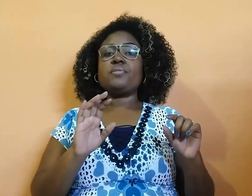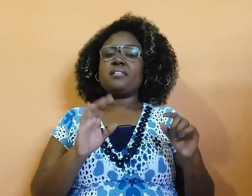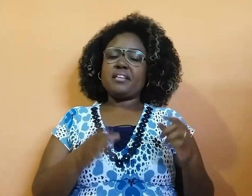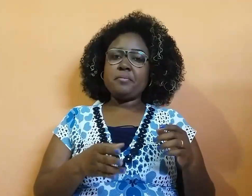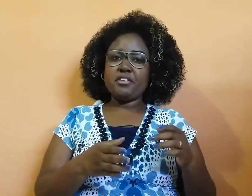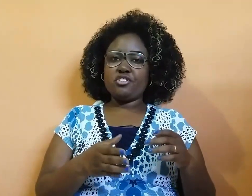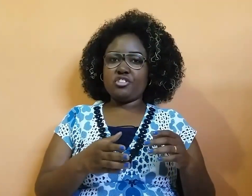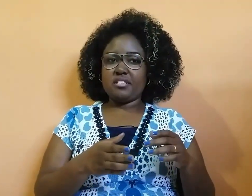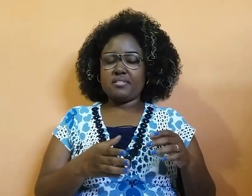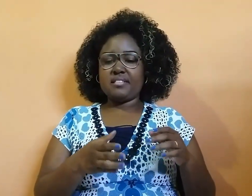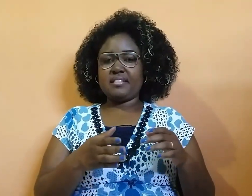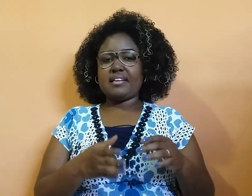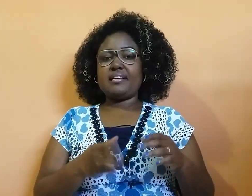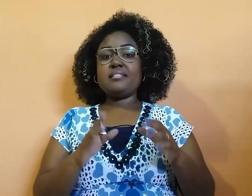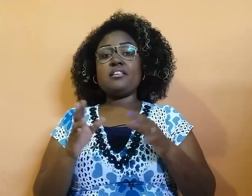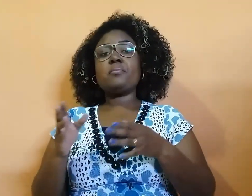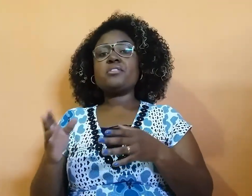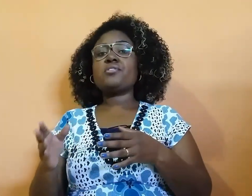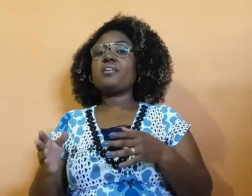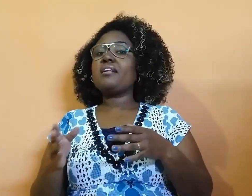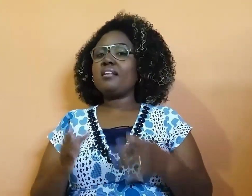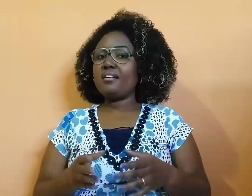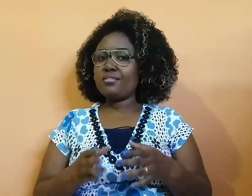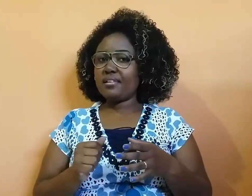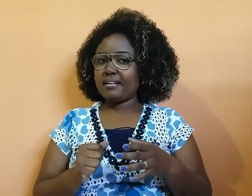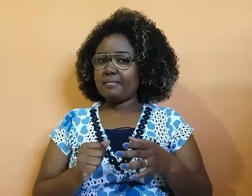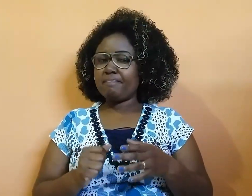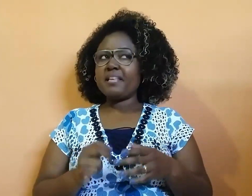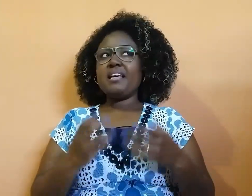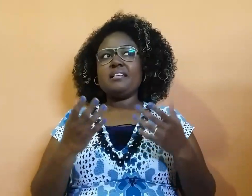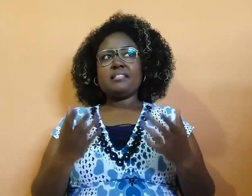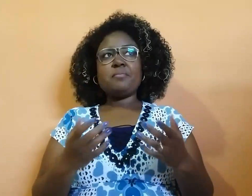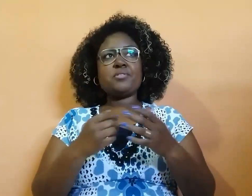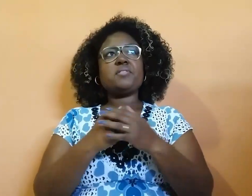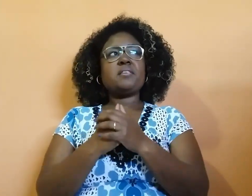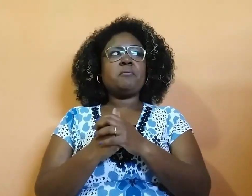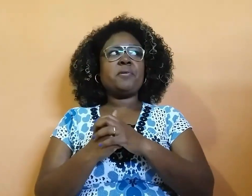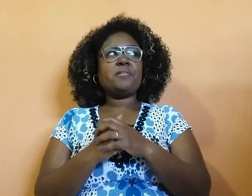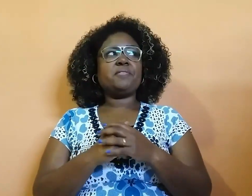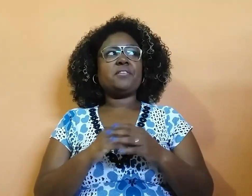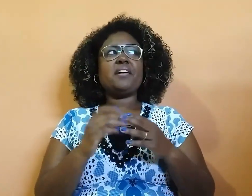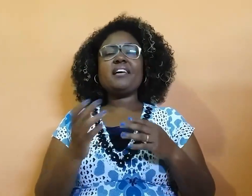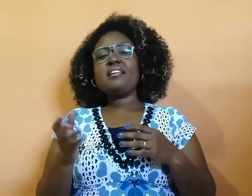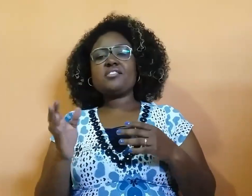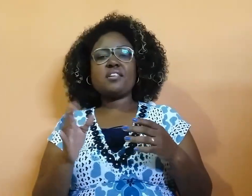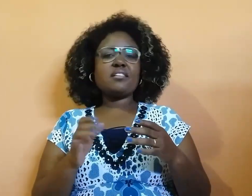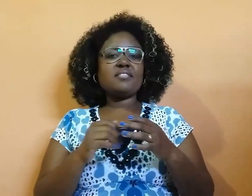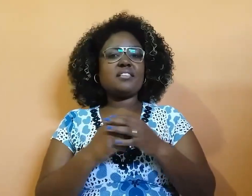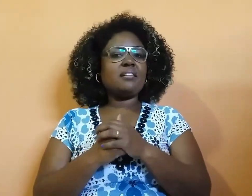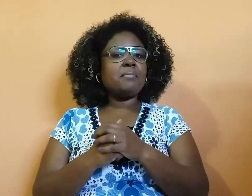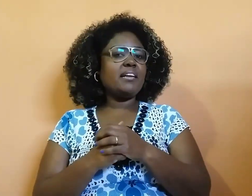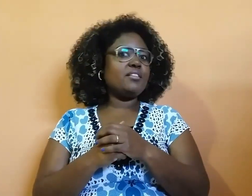eu sou intérprete de língua de sinais em uma escola regular tem pessoas que me perguntam a escola que você trabalha